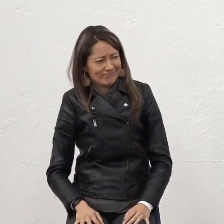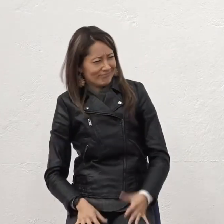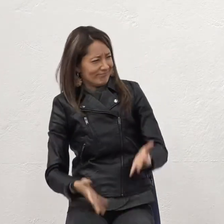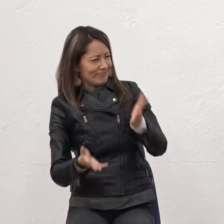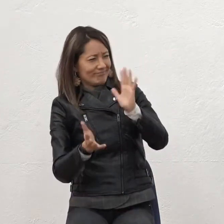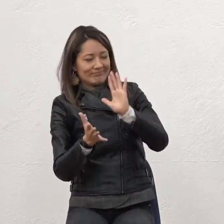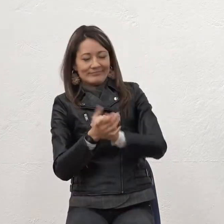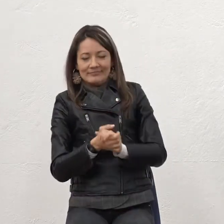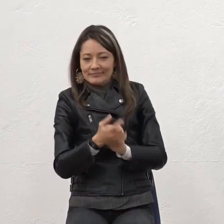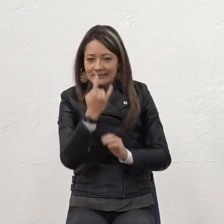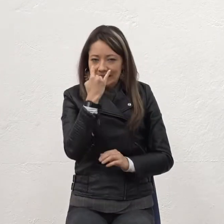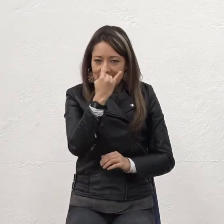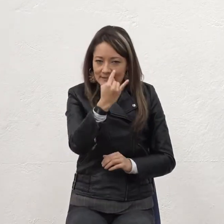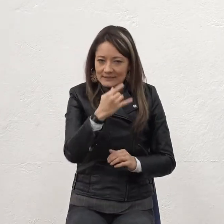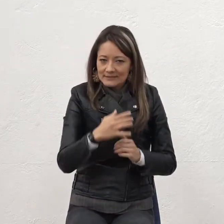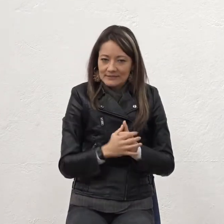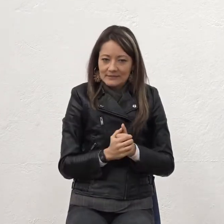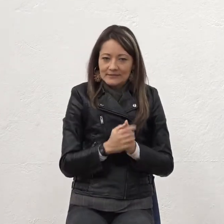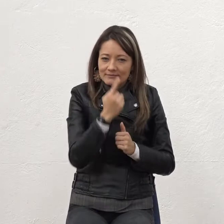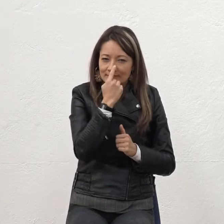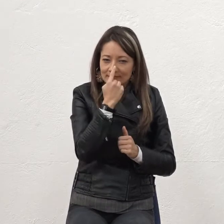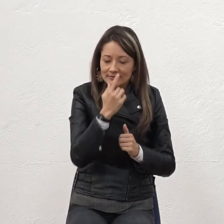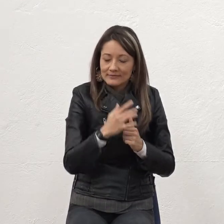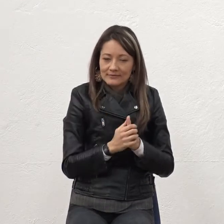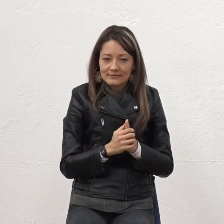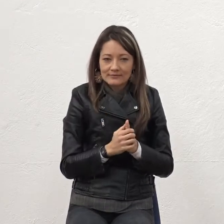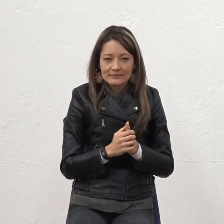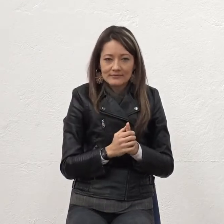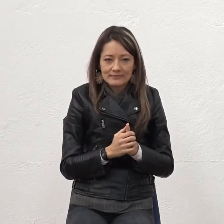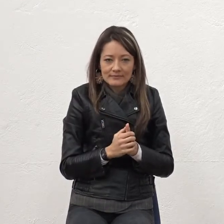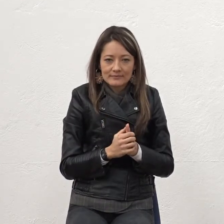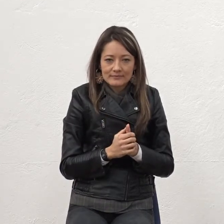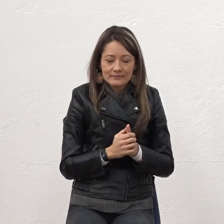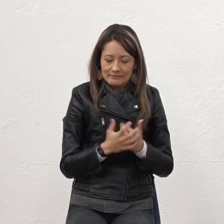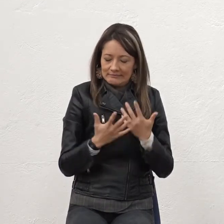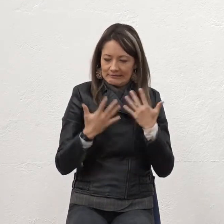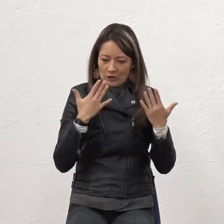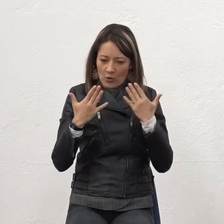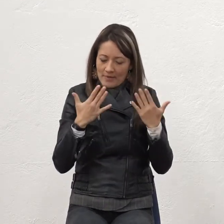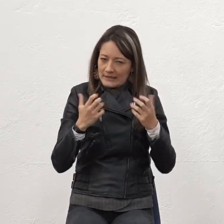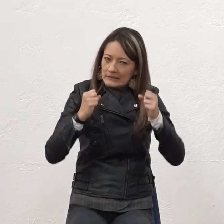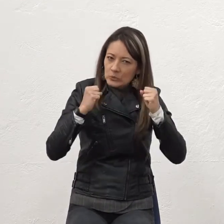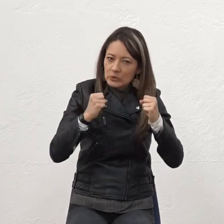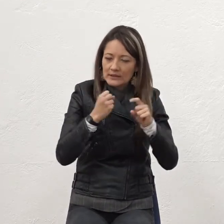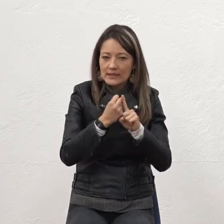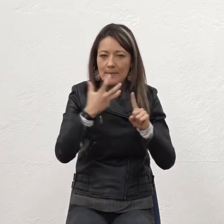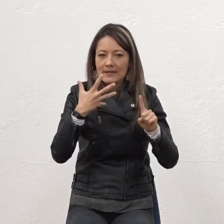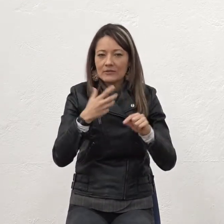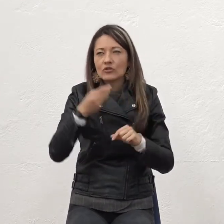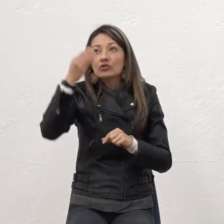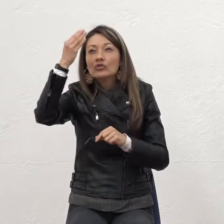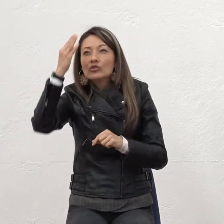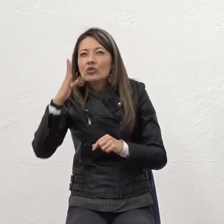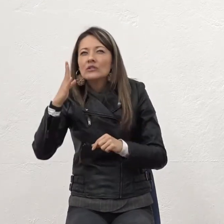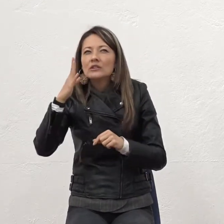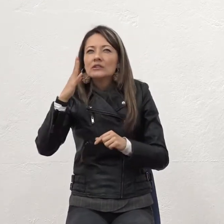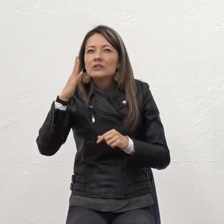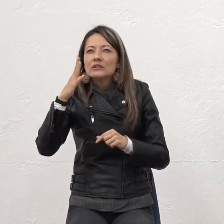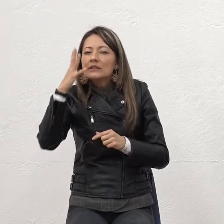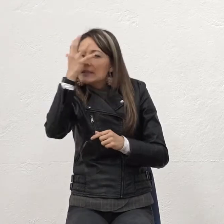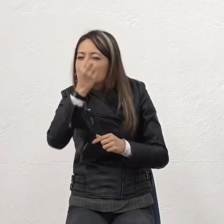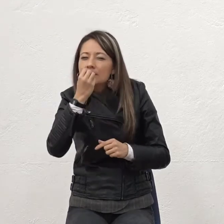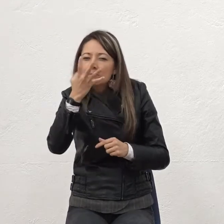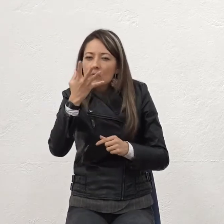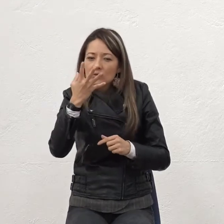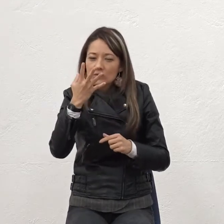Zaqueo, espectacular me pareció esa parte. Yo decía, tremendo, mira Dios lo que